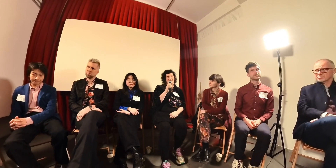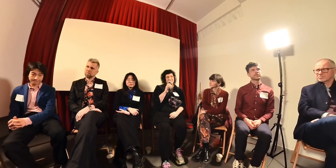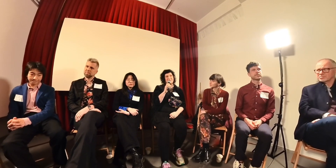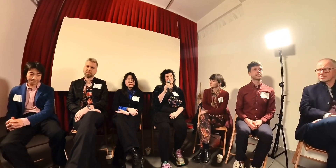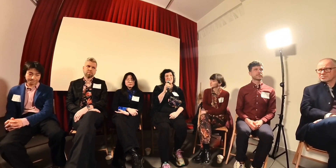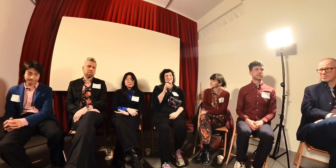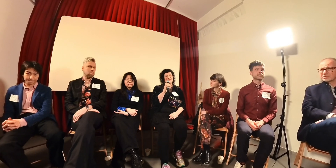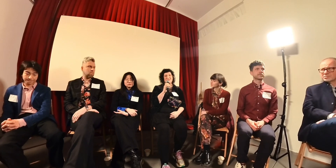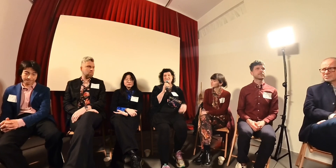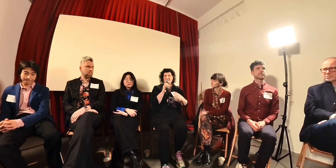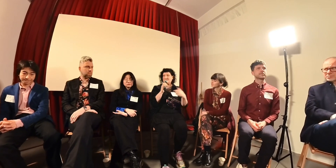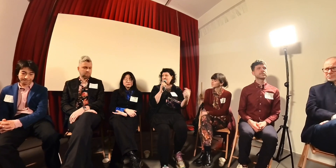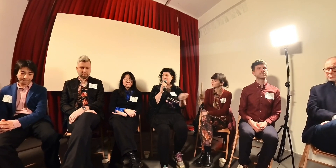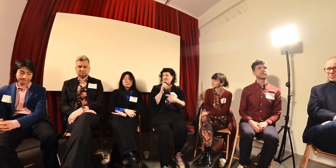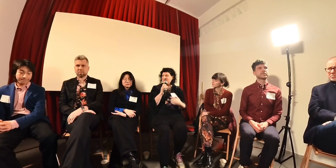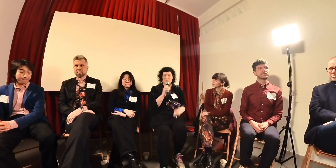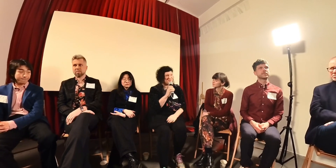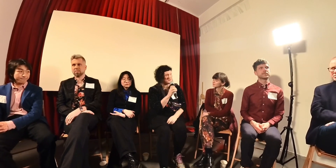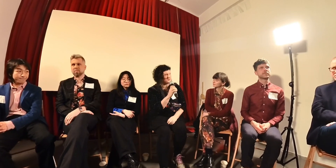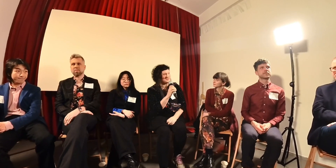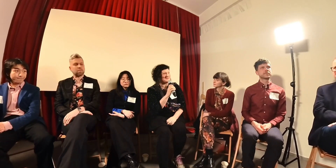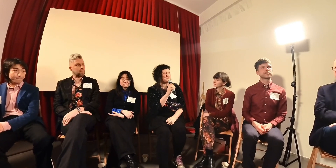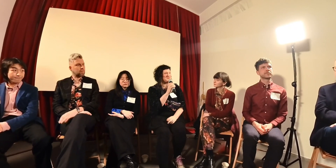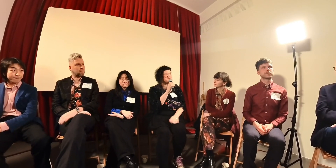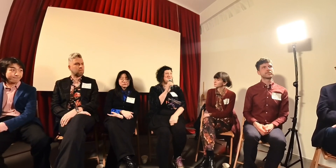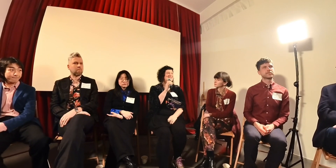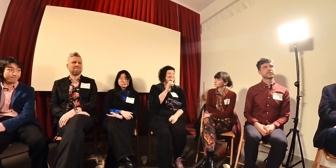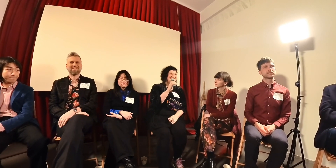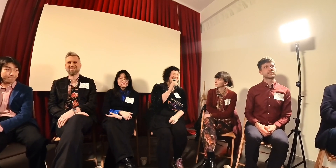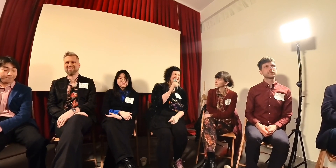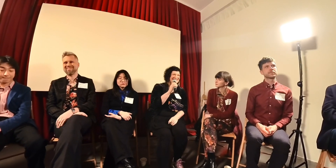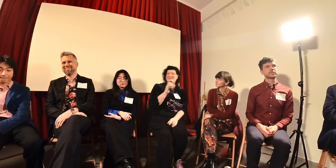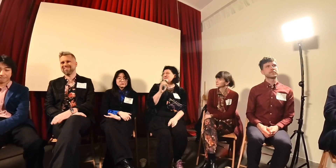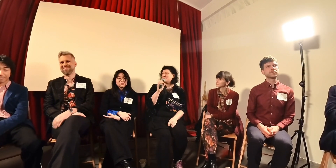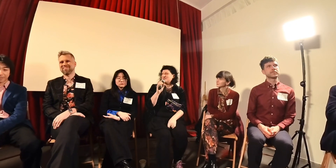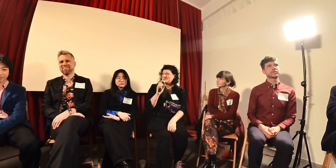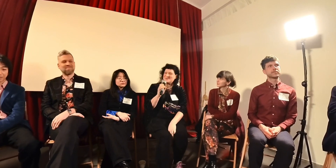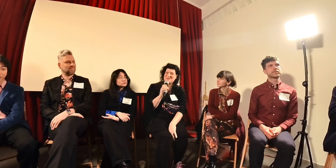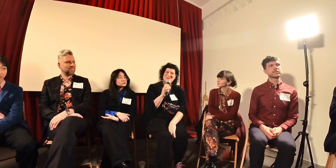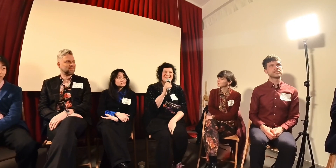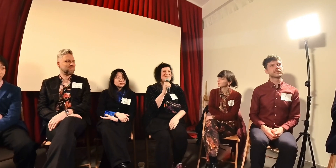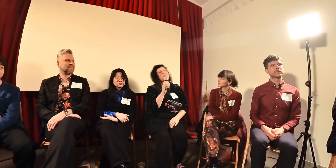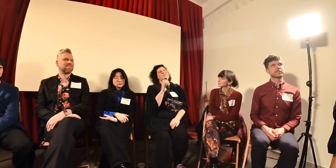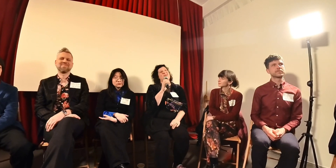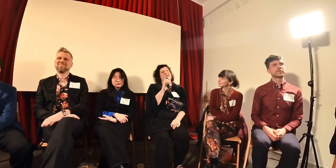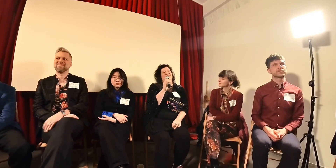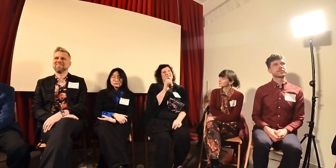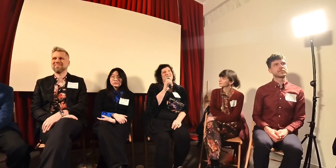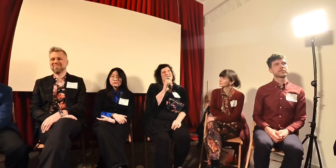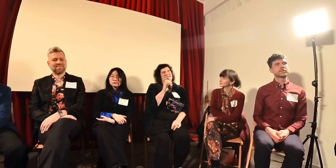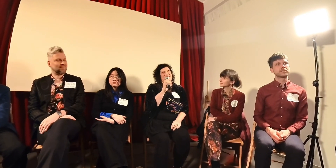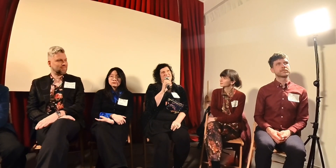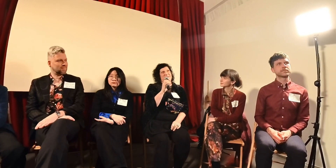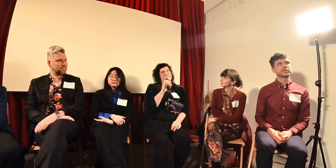dohromady. Takže myslím, je tu viacej ľudí, ktorí tu vystavovali u mňa, z čoho som hrozně rada.